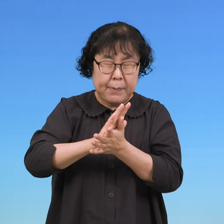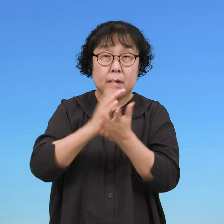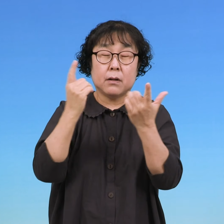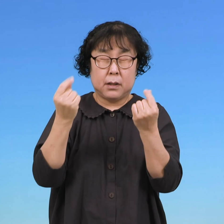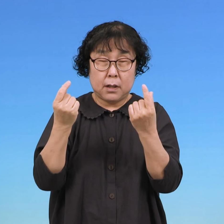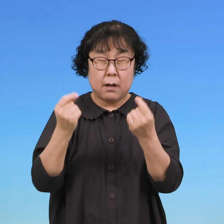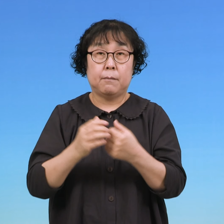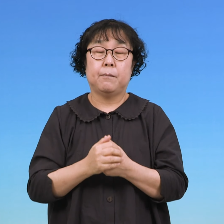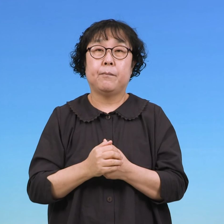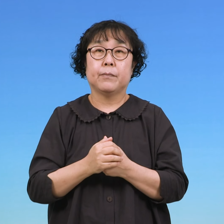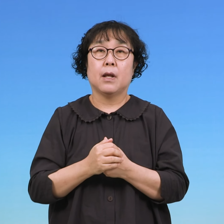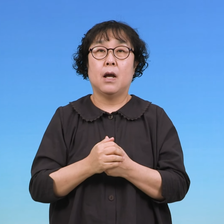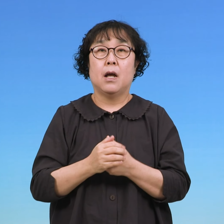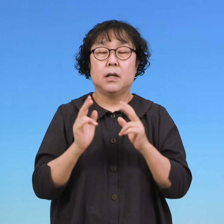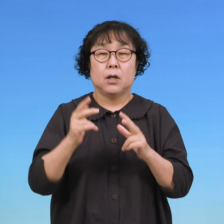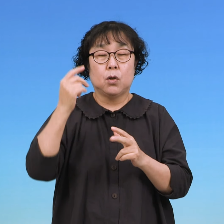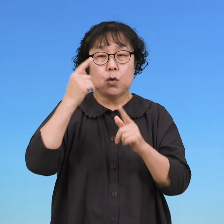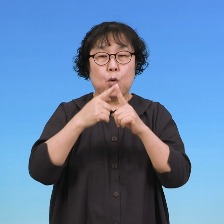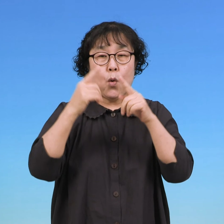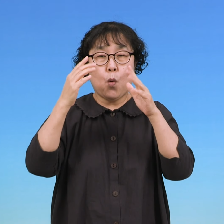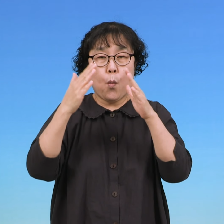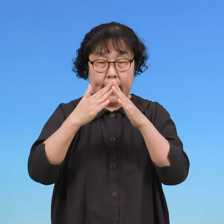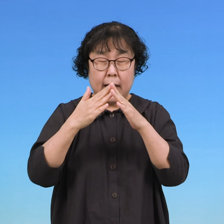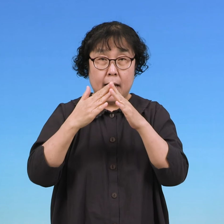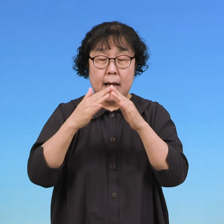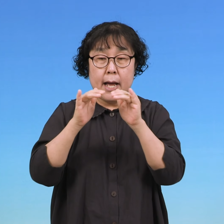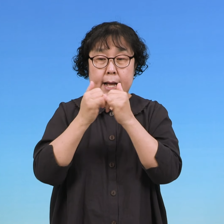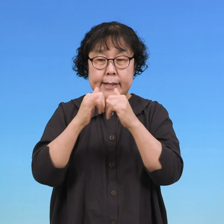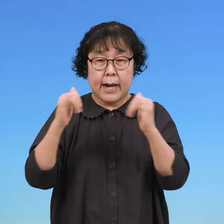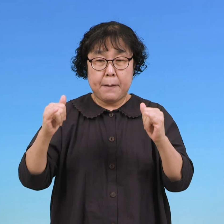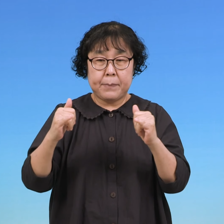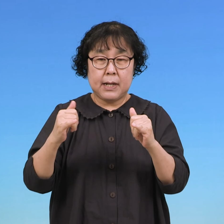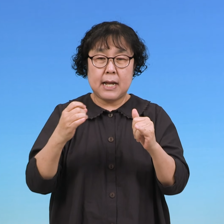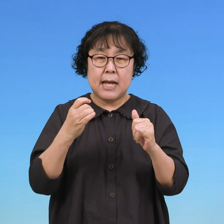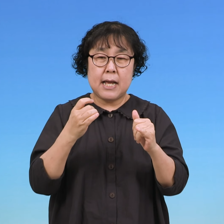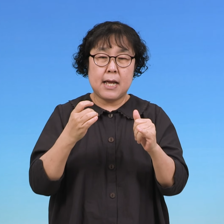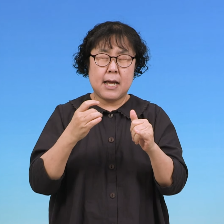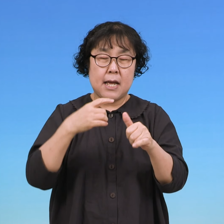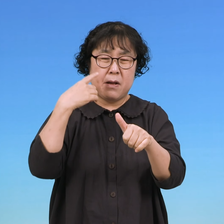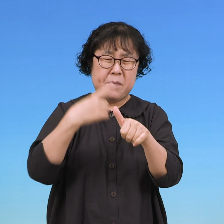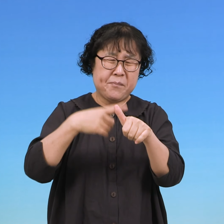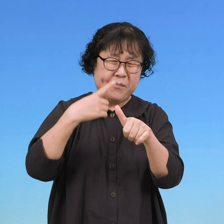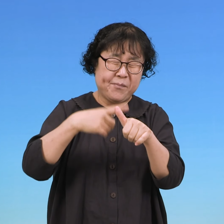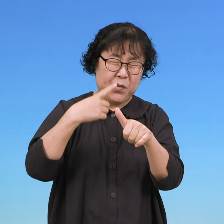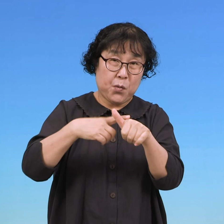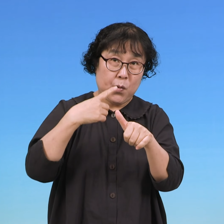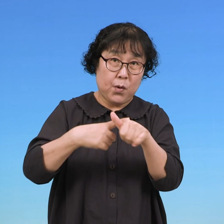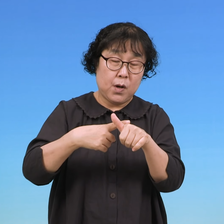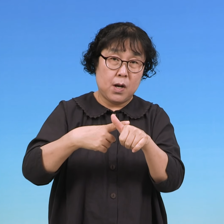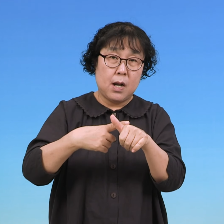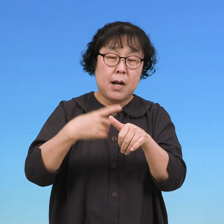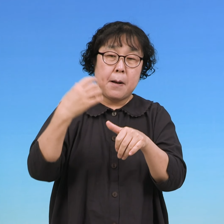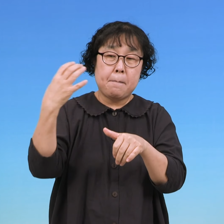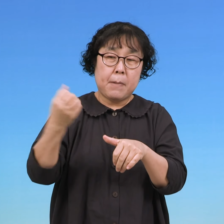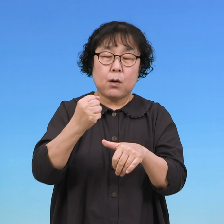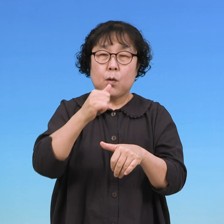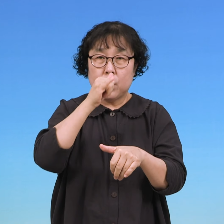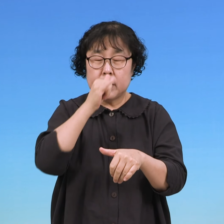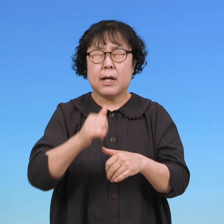사람들의 발에 짓밟히듯이 이제는 교회가 점점 사람들의 비판에 관역이 되고 있는 것 같다.